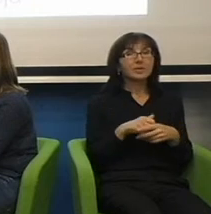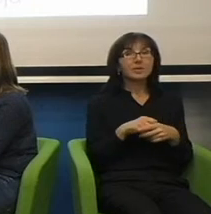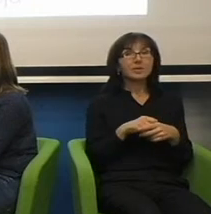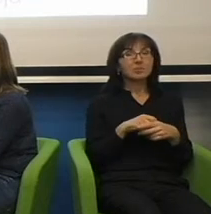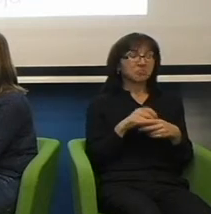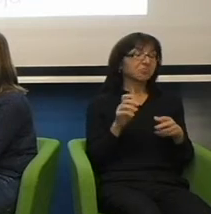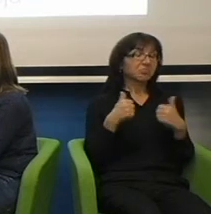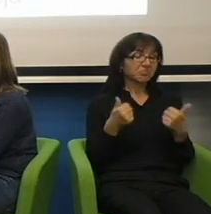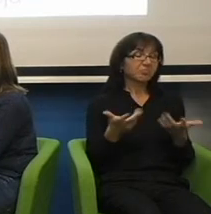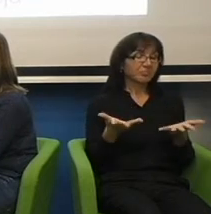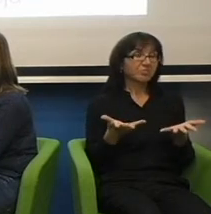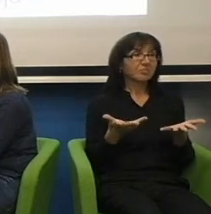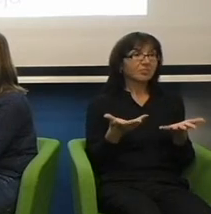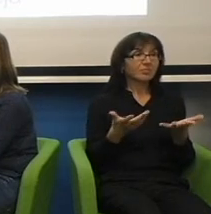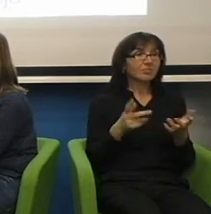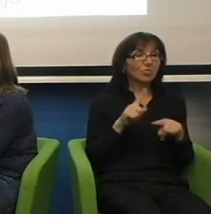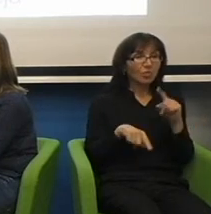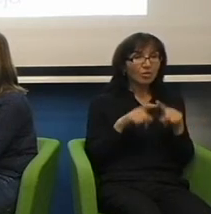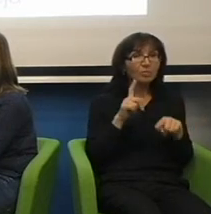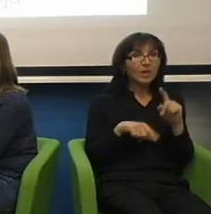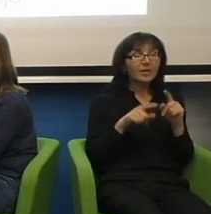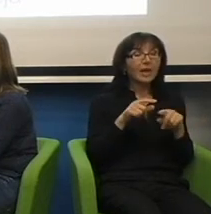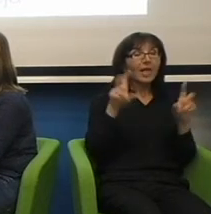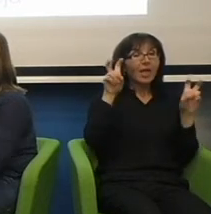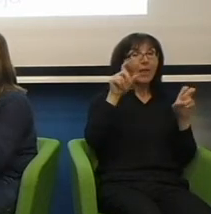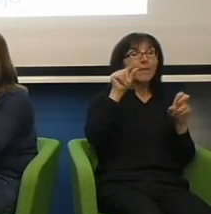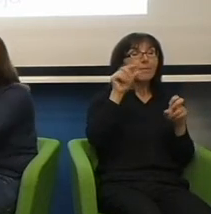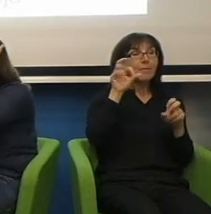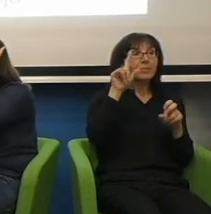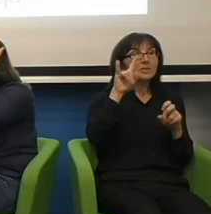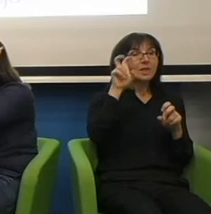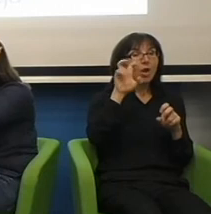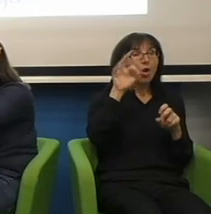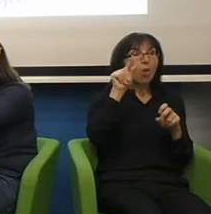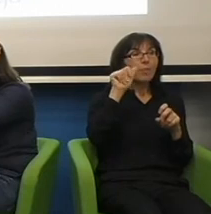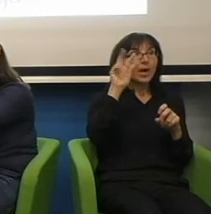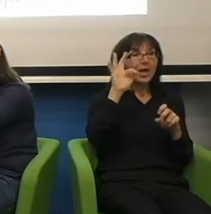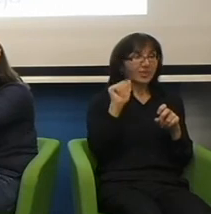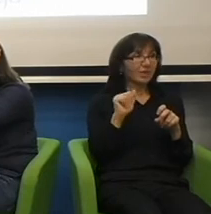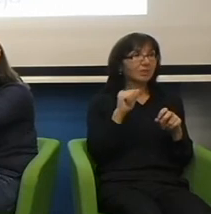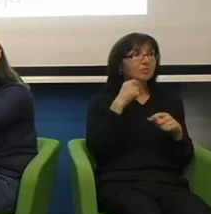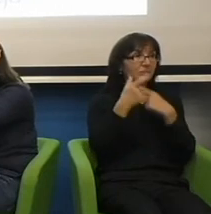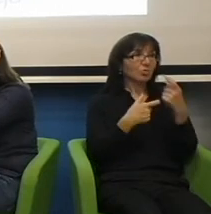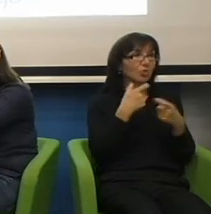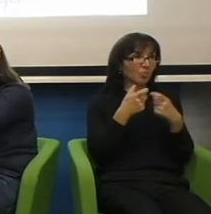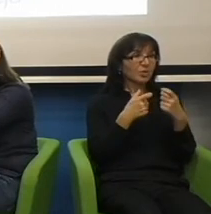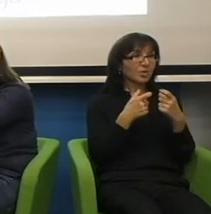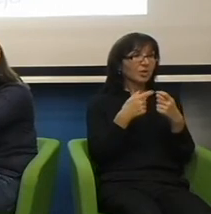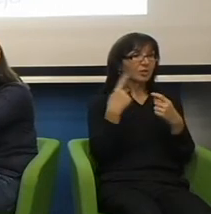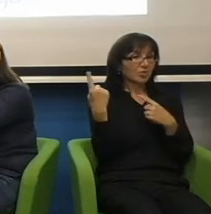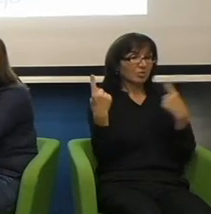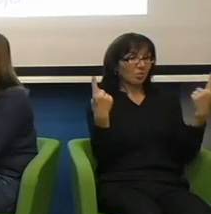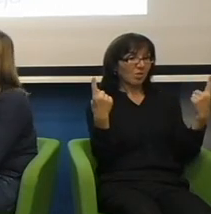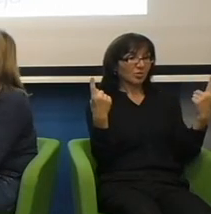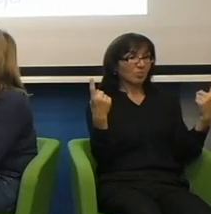i to się zdarza, tak? No, nawet określenie psychopata, tak, dotyczy osób, które tak postępują, nie?